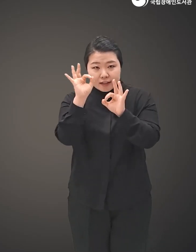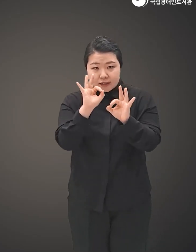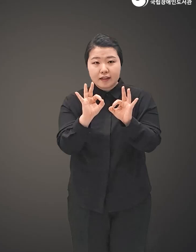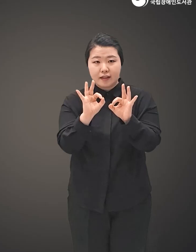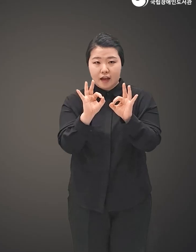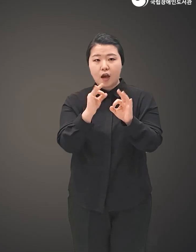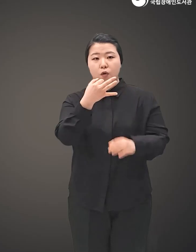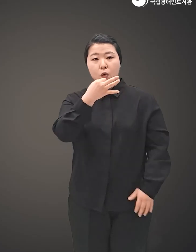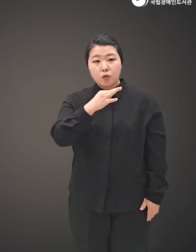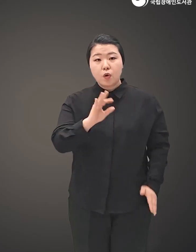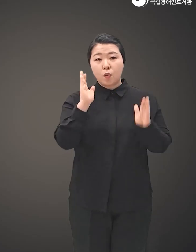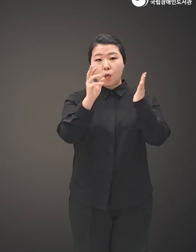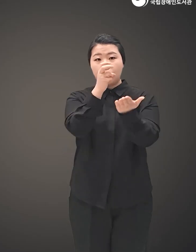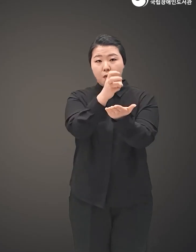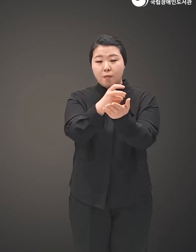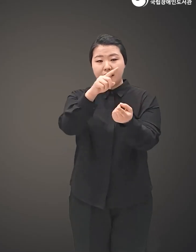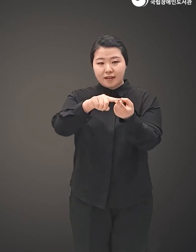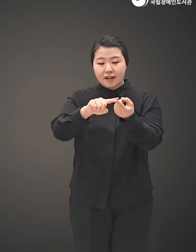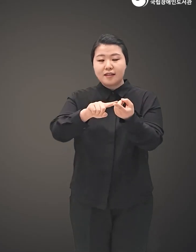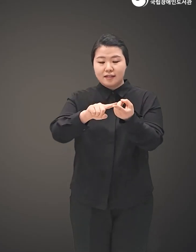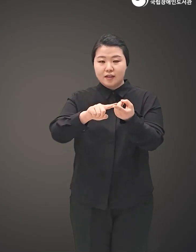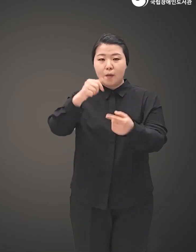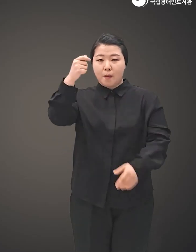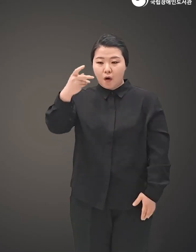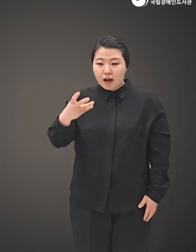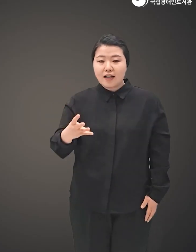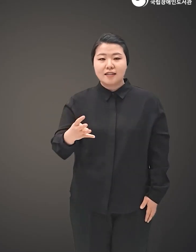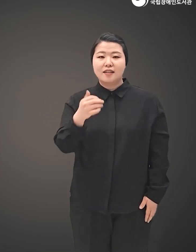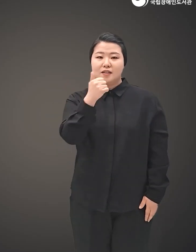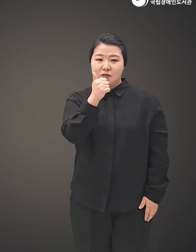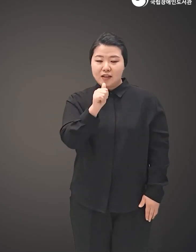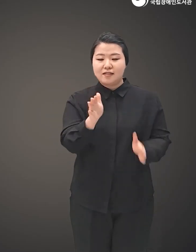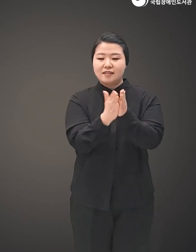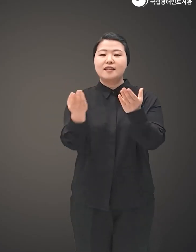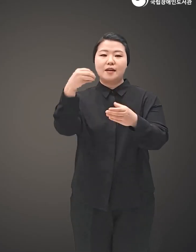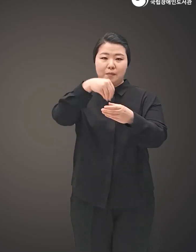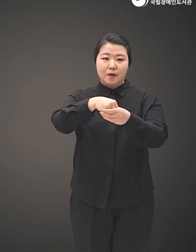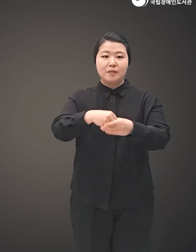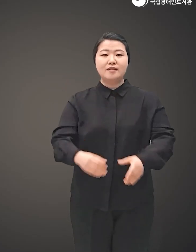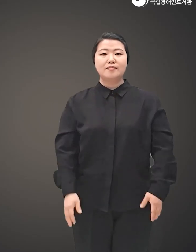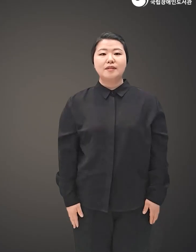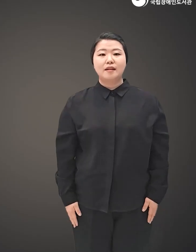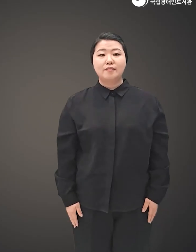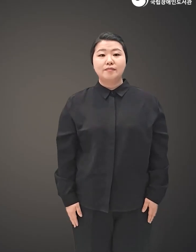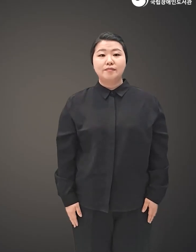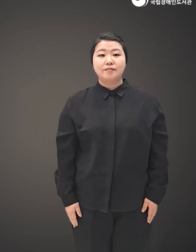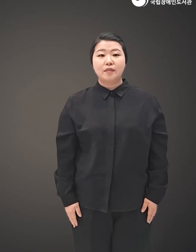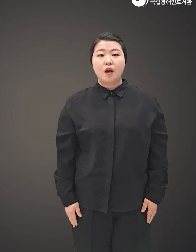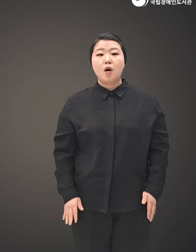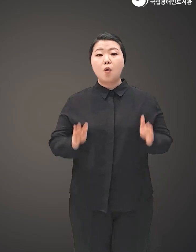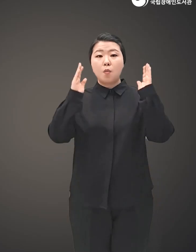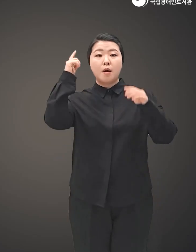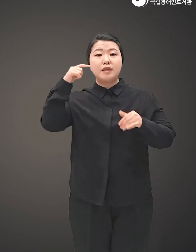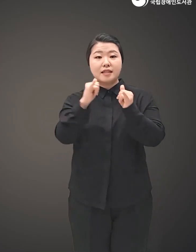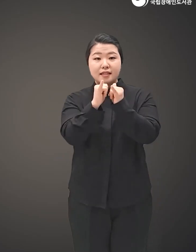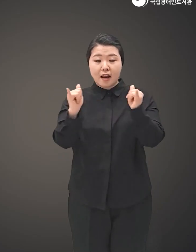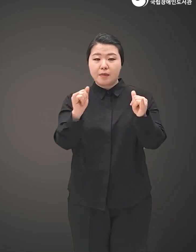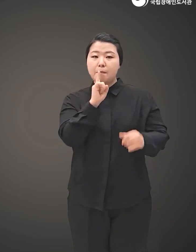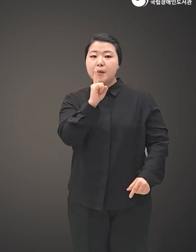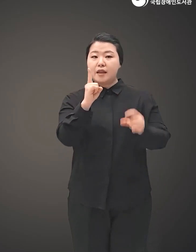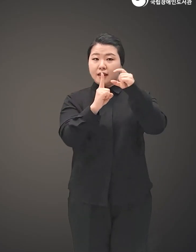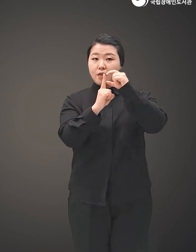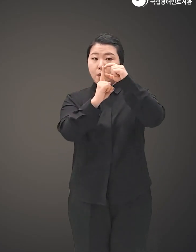있게 효율적인 공부법에 대해서 몇 가지 이 책에 담았던 것이죠. 공부에 미친 사람들을